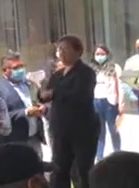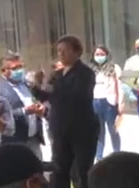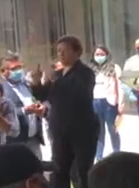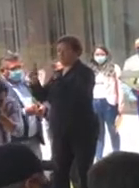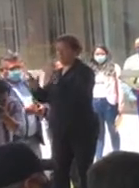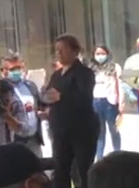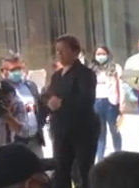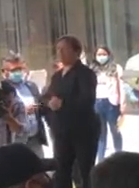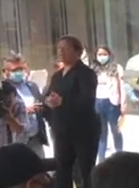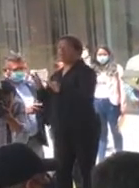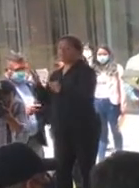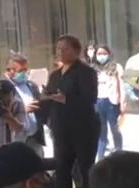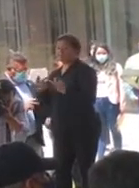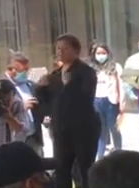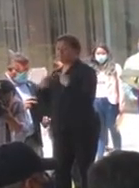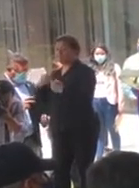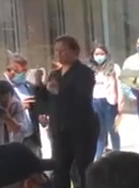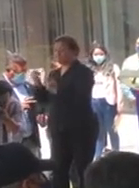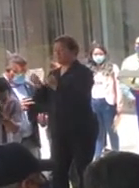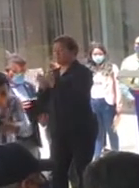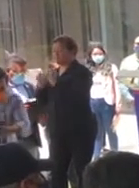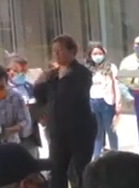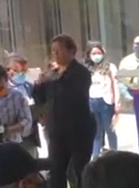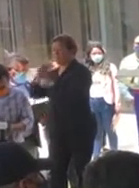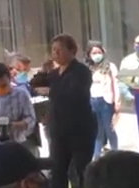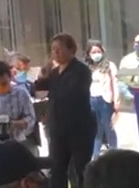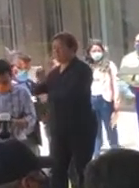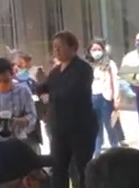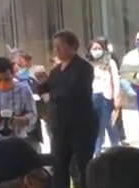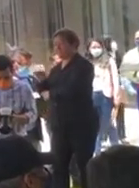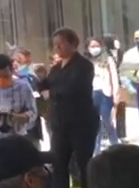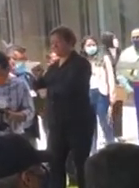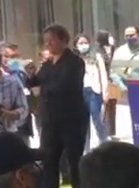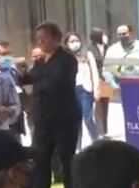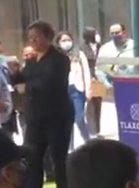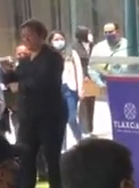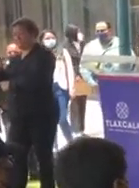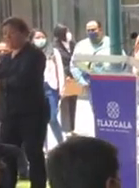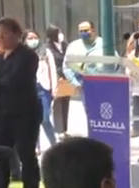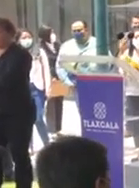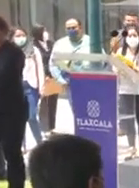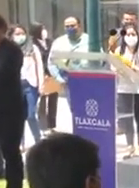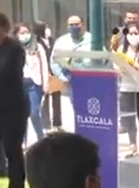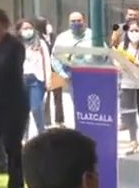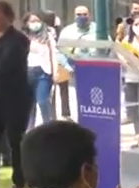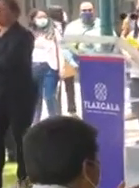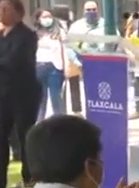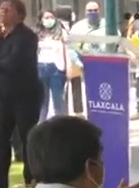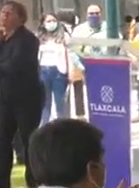a reserva la presencia del ave se destina a roldán procuradora general de justicia en cascada